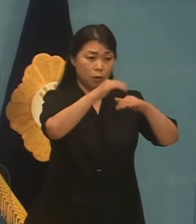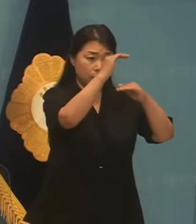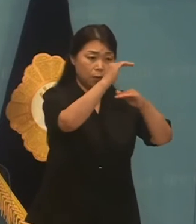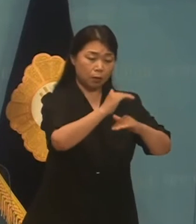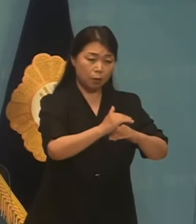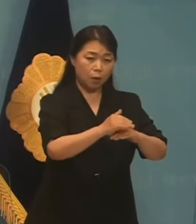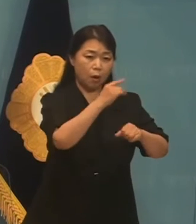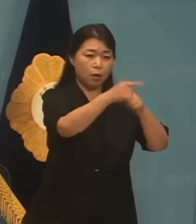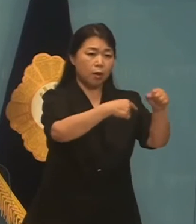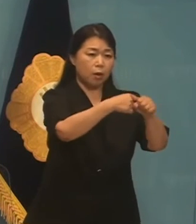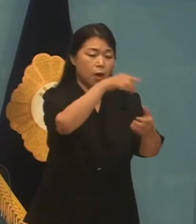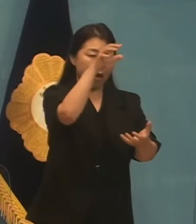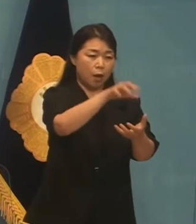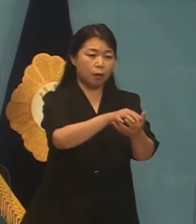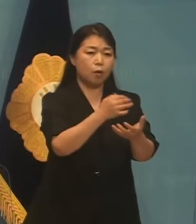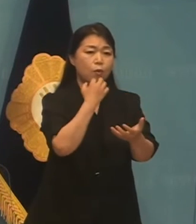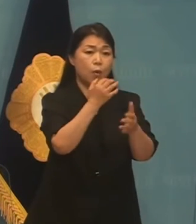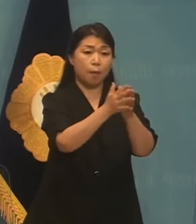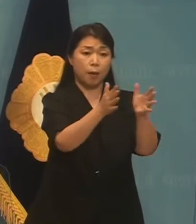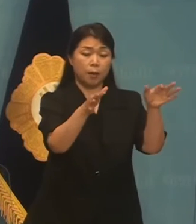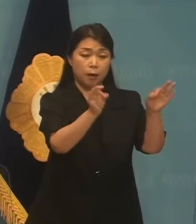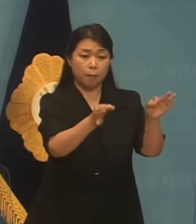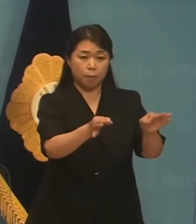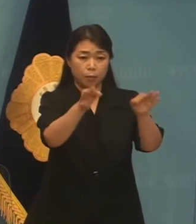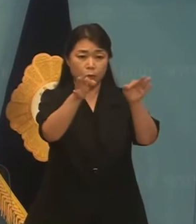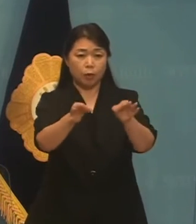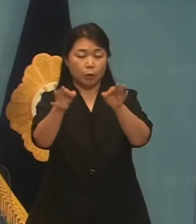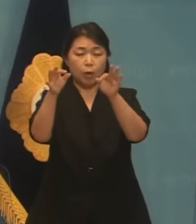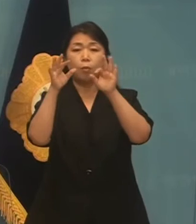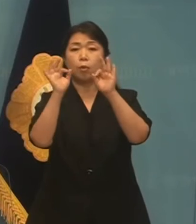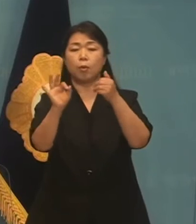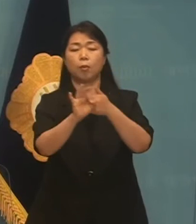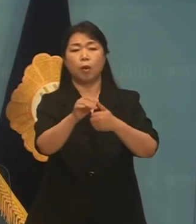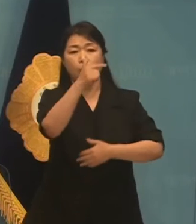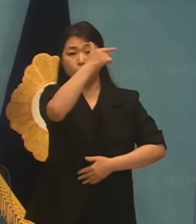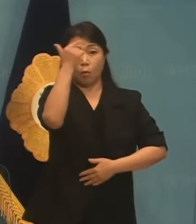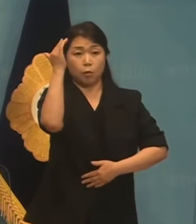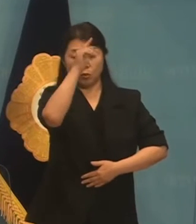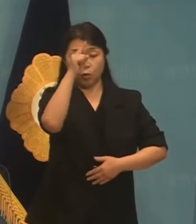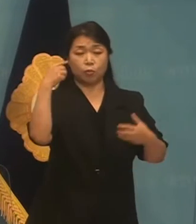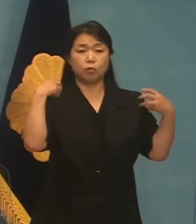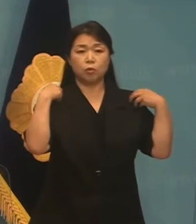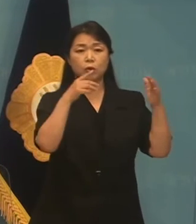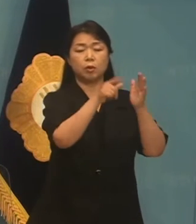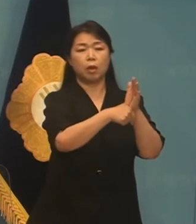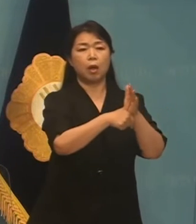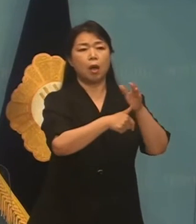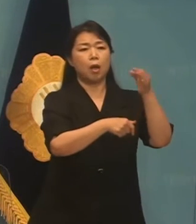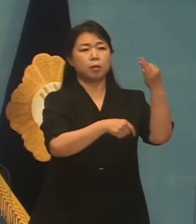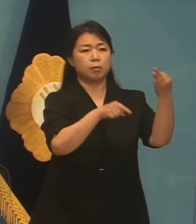연간 서울 아파트값 상승률은 우선 노무현 정부 때